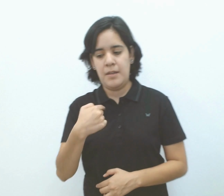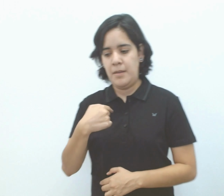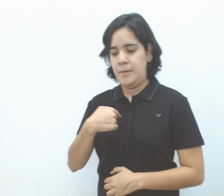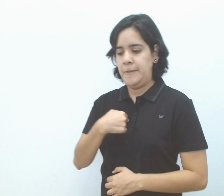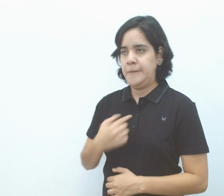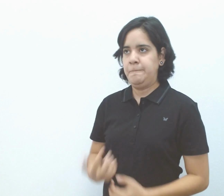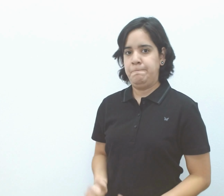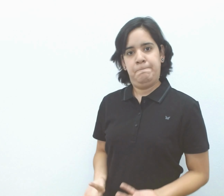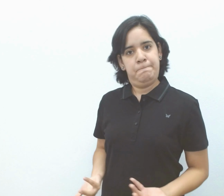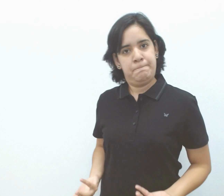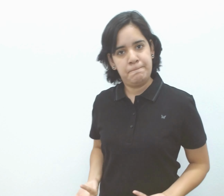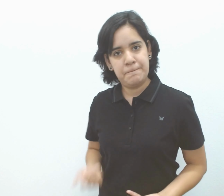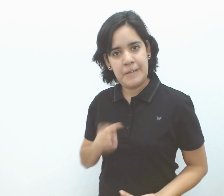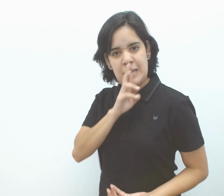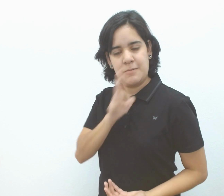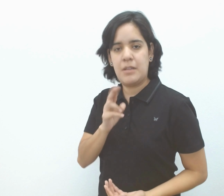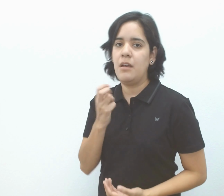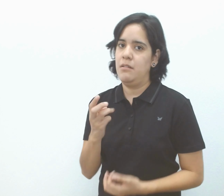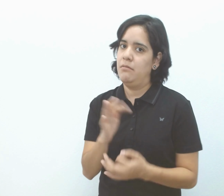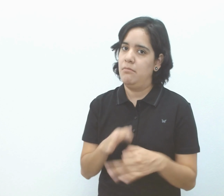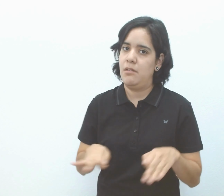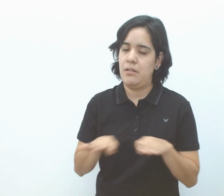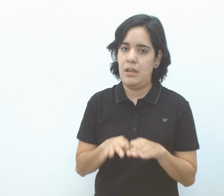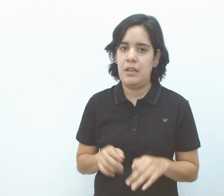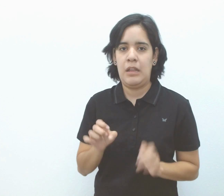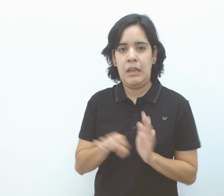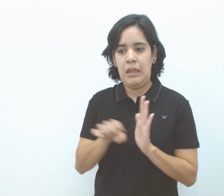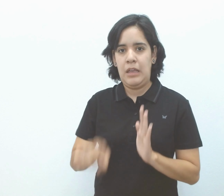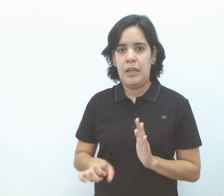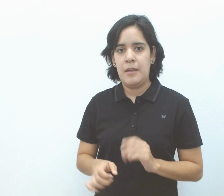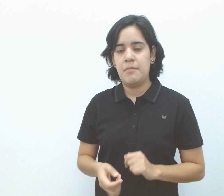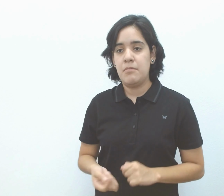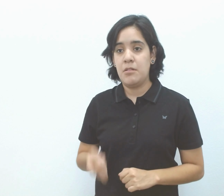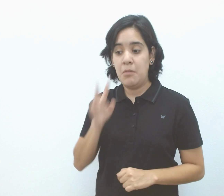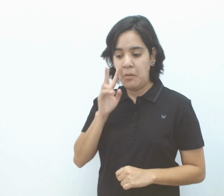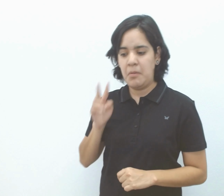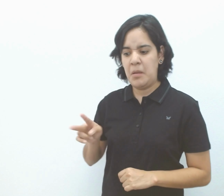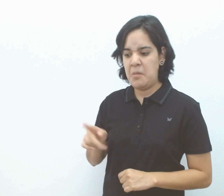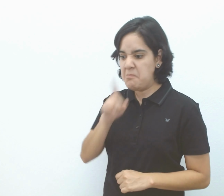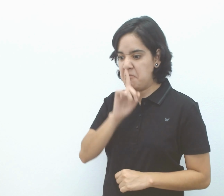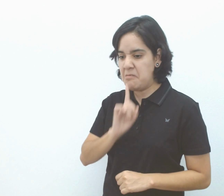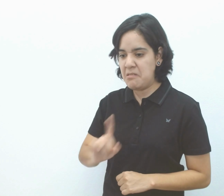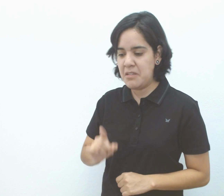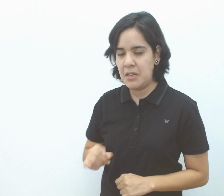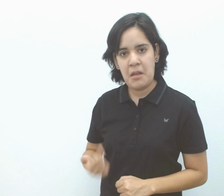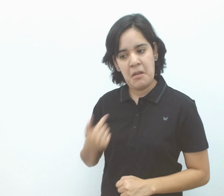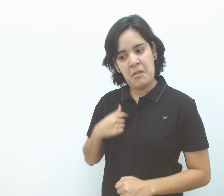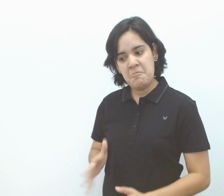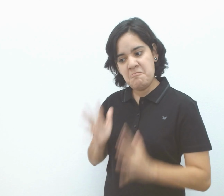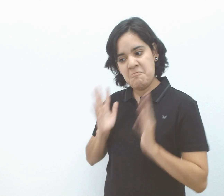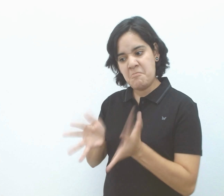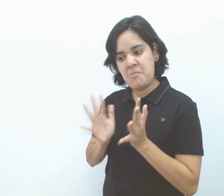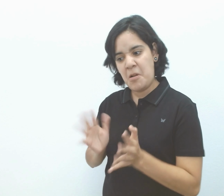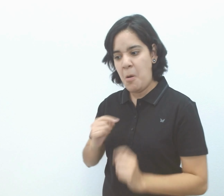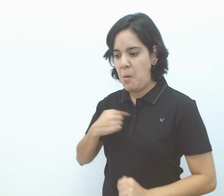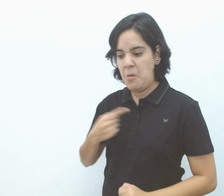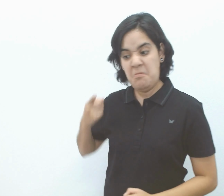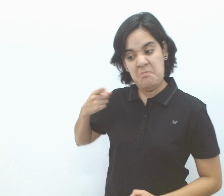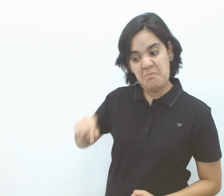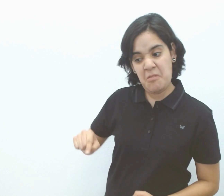el niño nos da una mentira, nosotros nos ponemos muy mal, lo culpabilizamos, lo regañamos, lo avergonzamos, esa es la lección